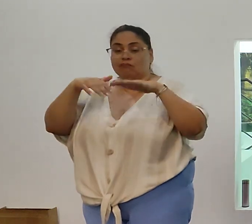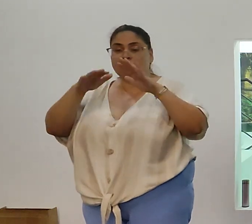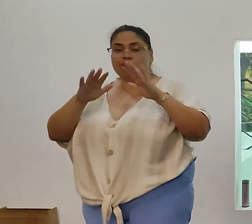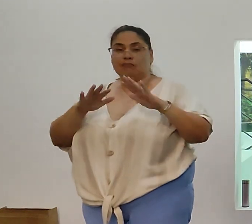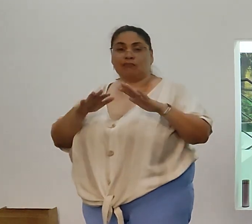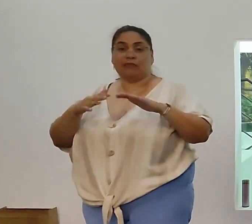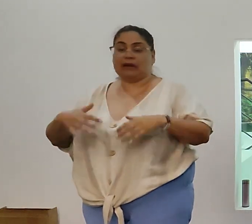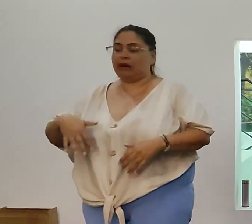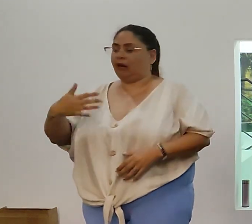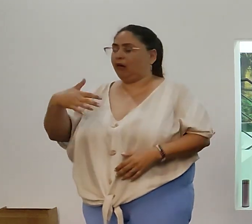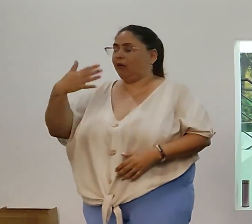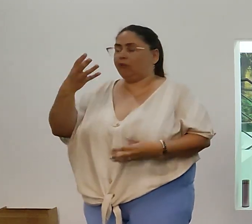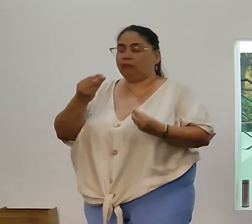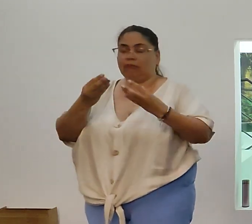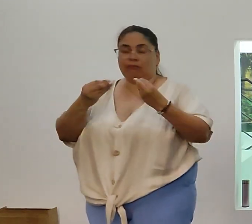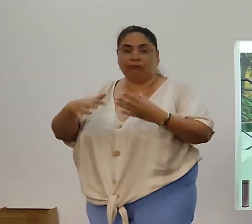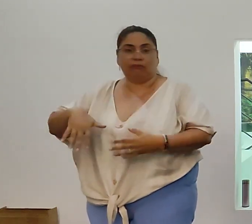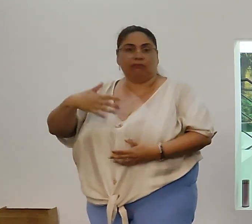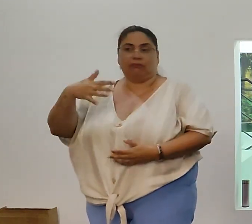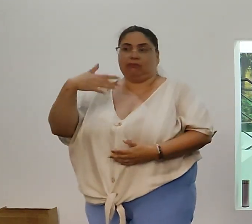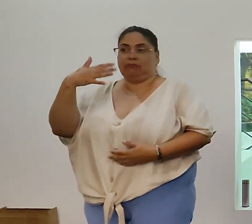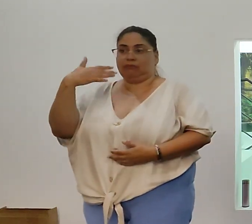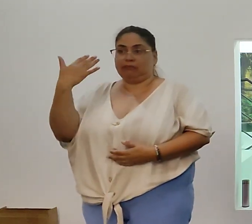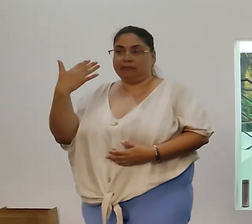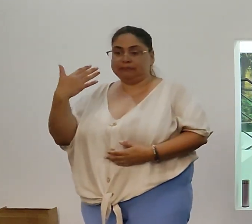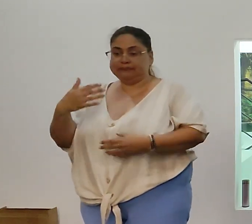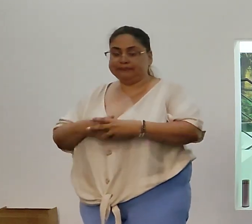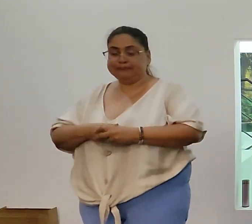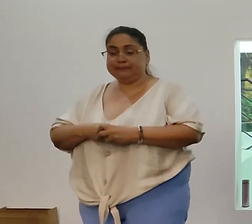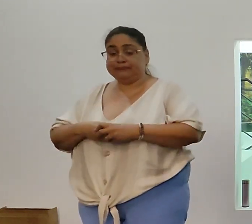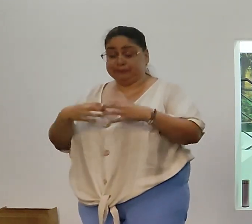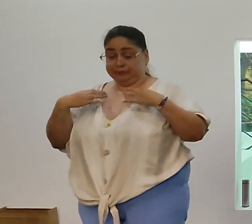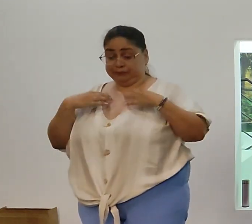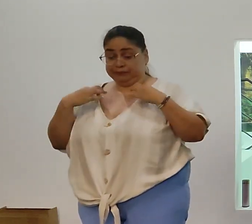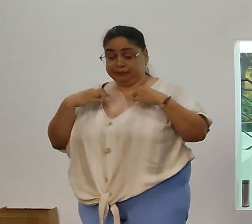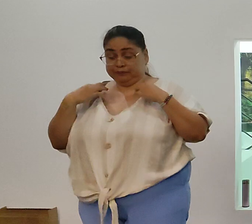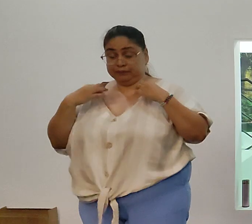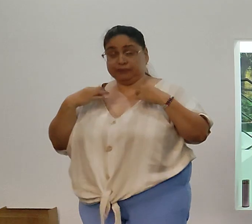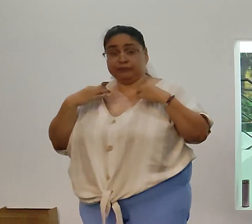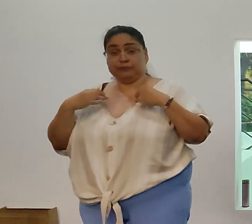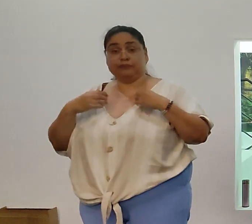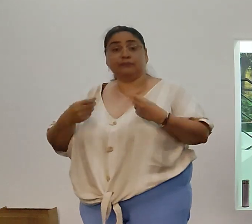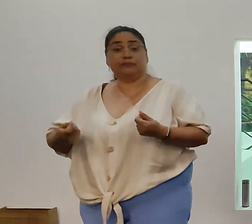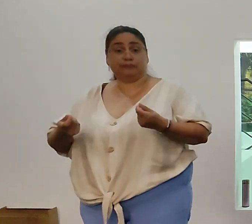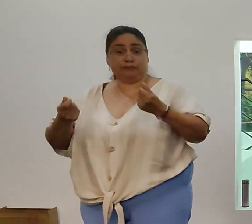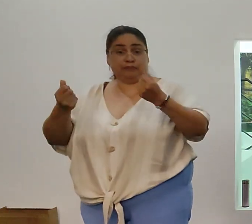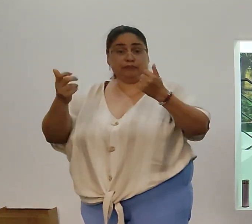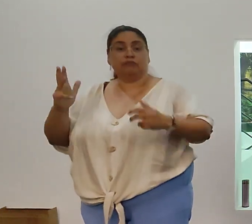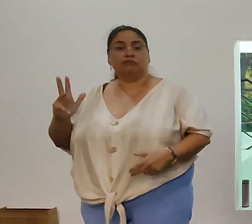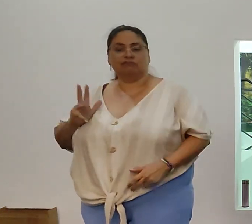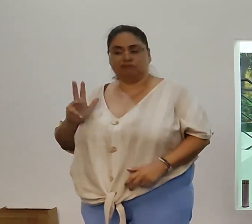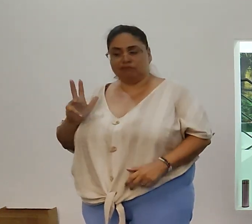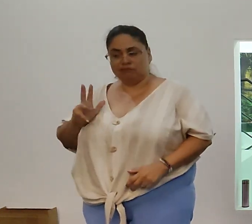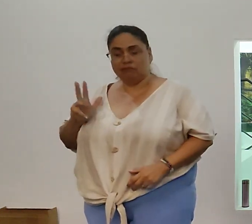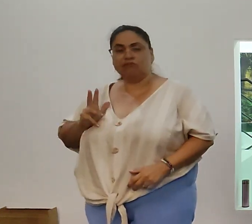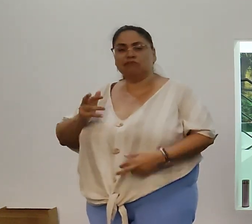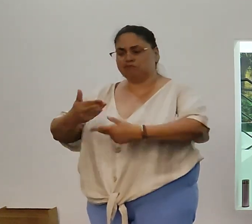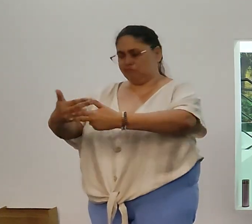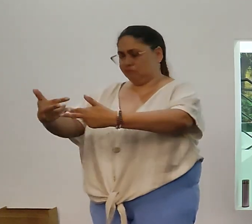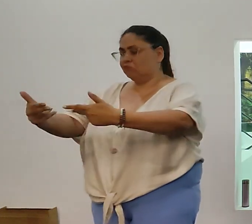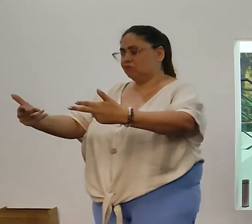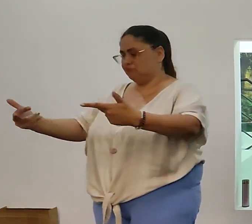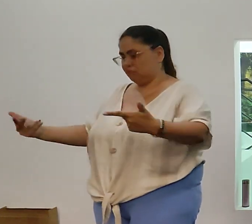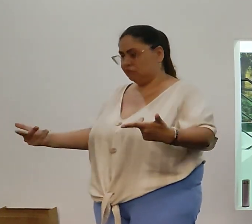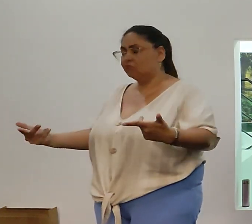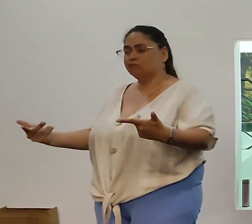caro. Muito caro. Ou seja, o rico da nossa parábola era alguém que não apenas tinha riquezas, como